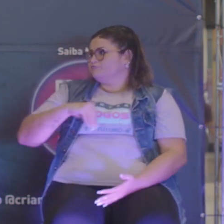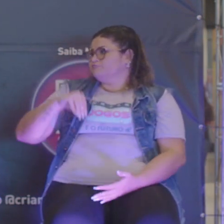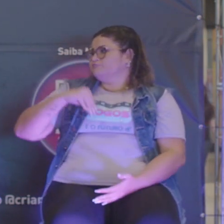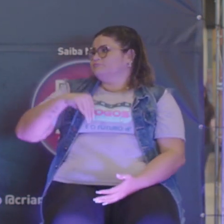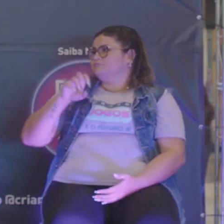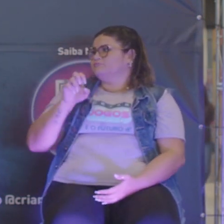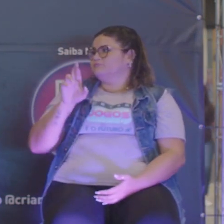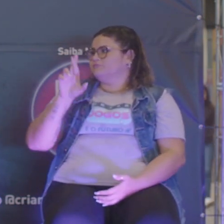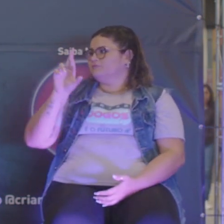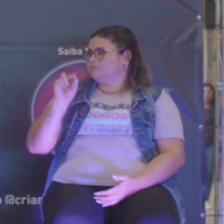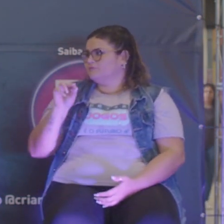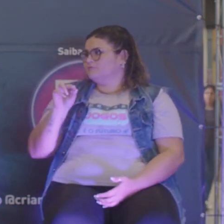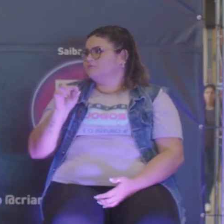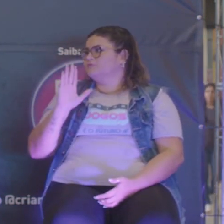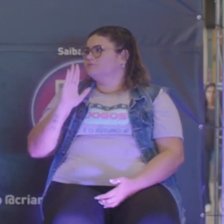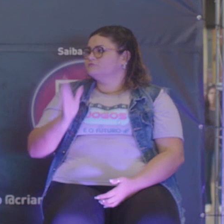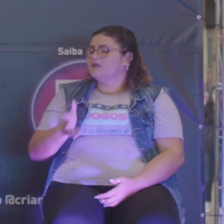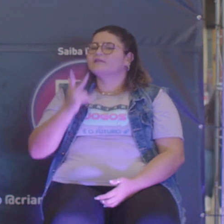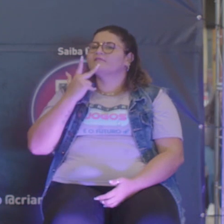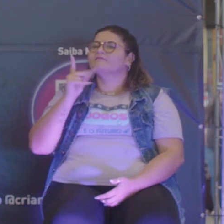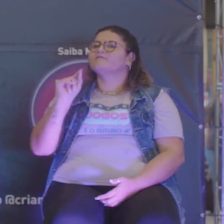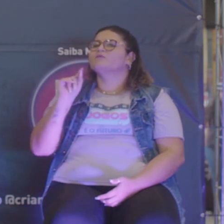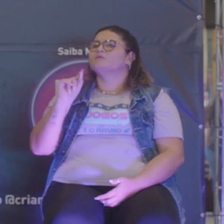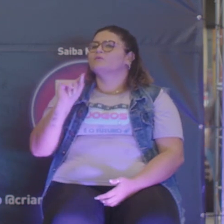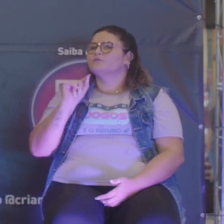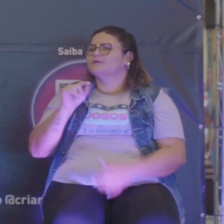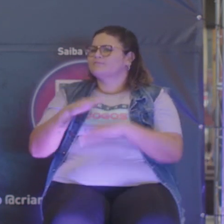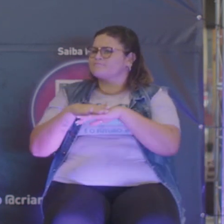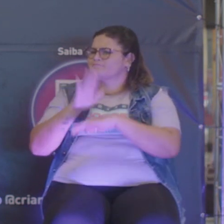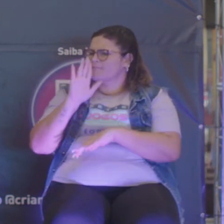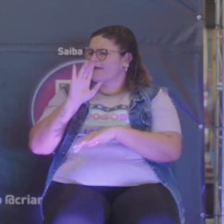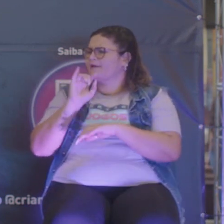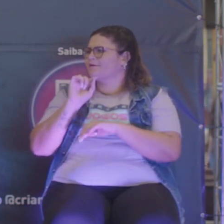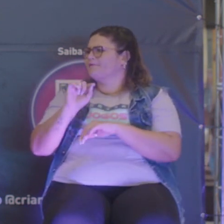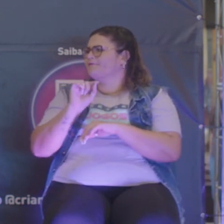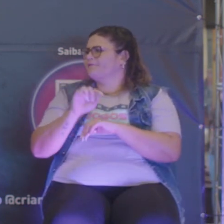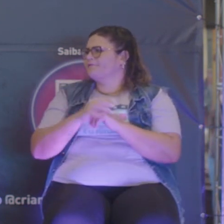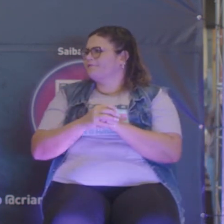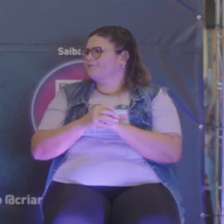cifra. Então, a gente está falando já de um mercado muito mais